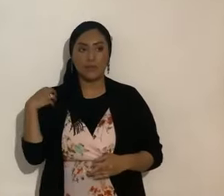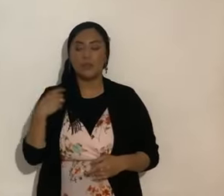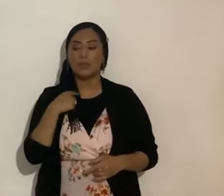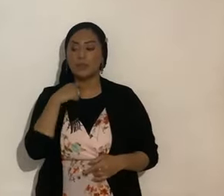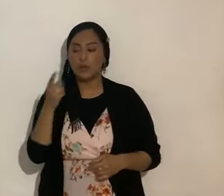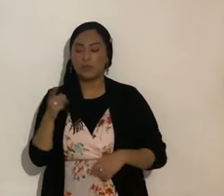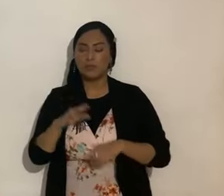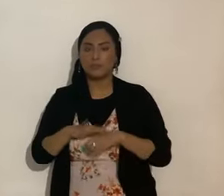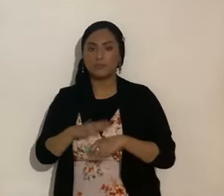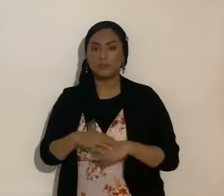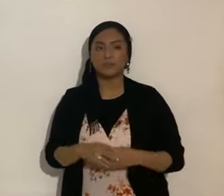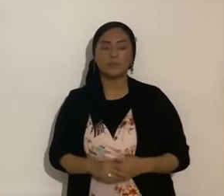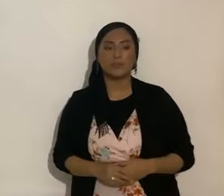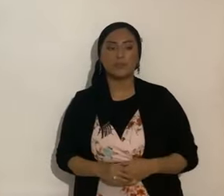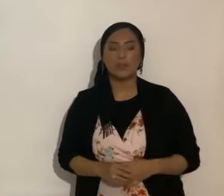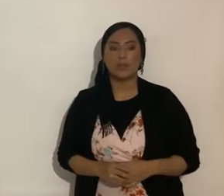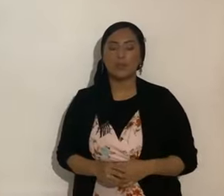llamó la atención.